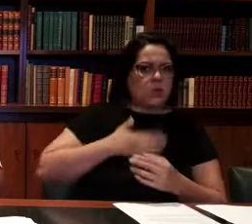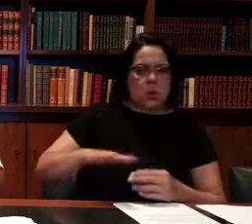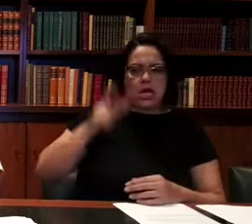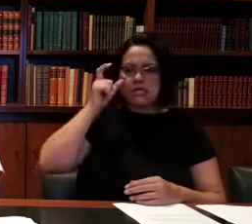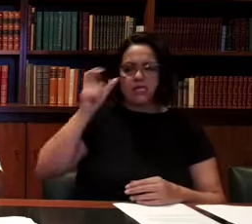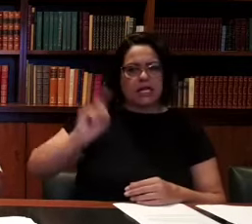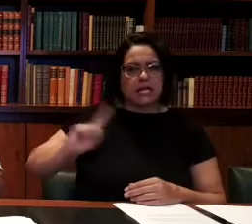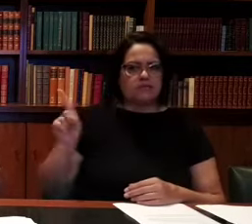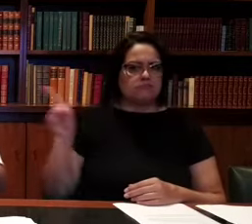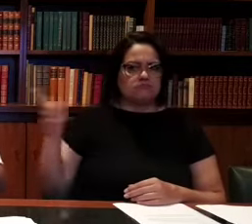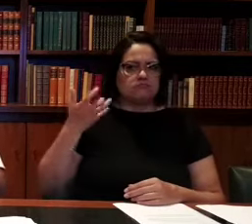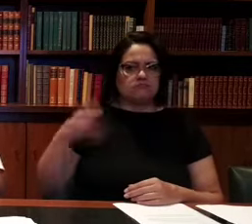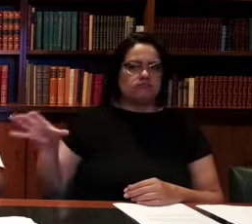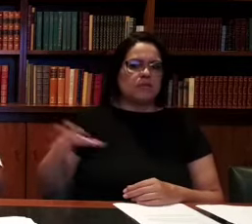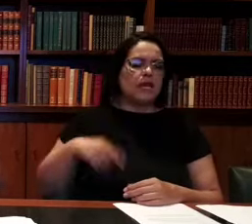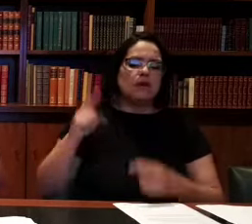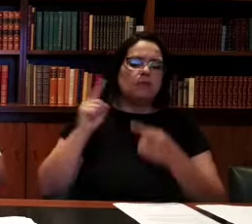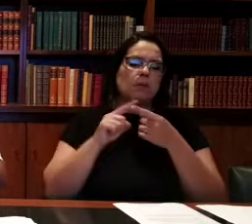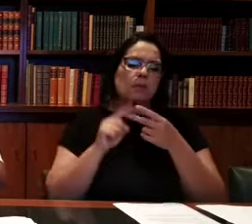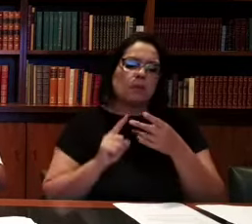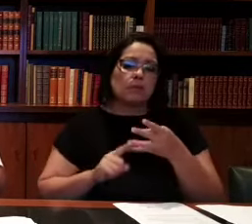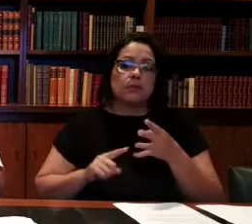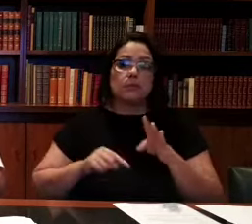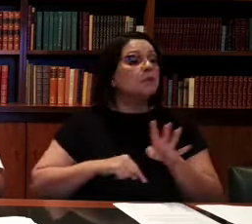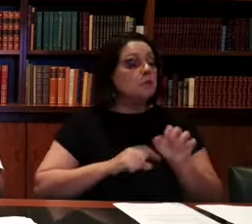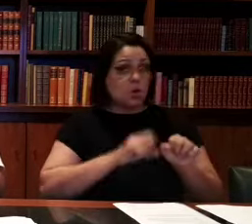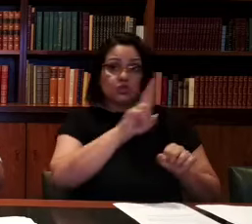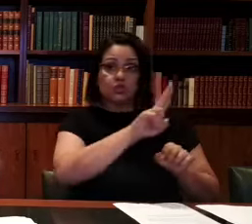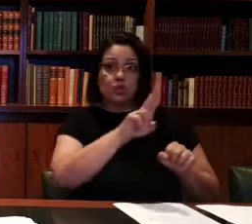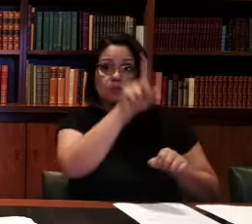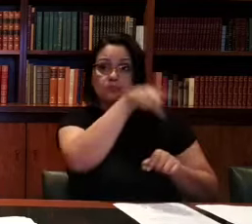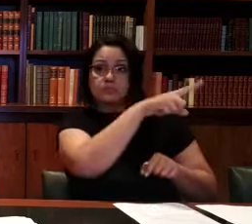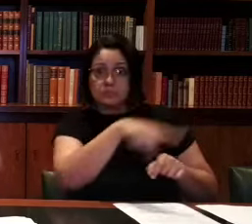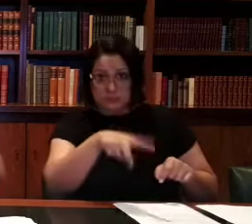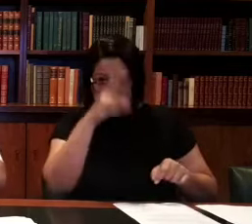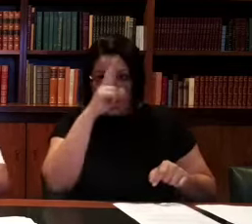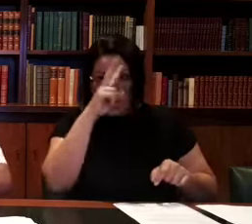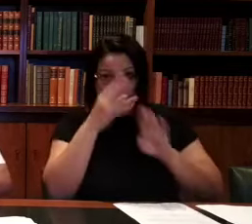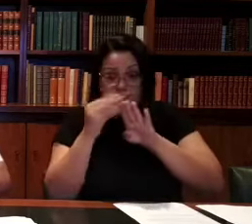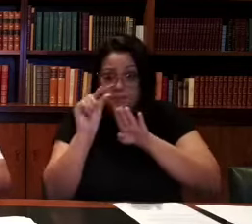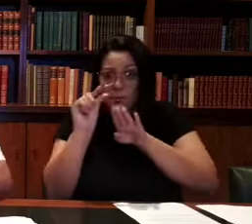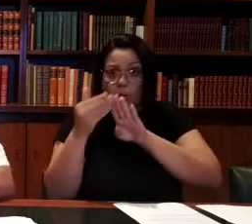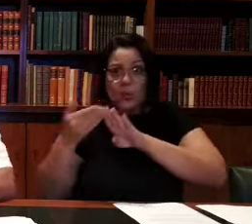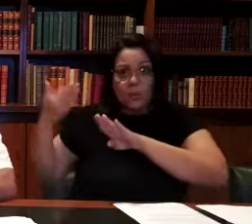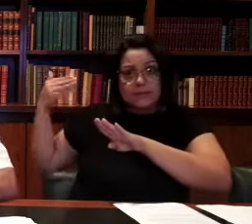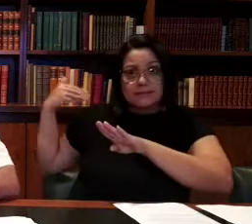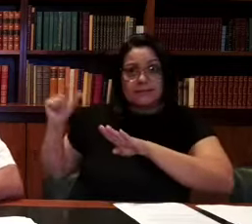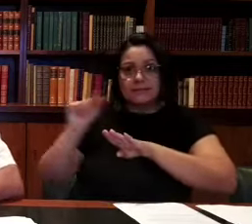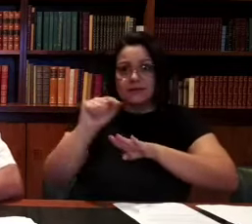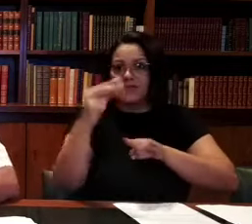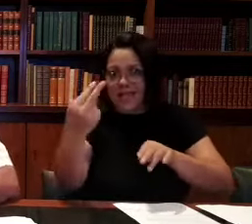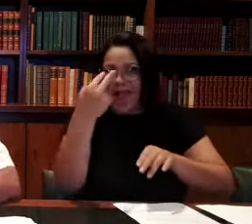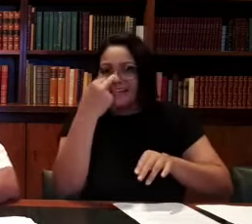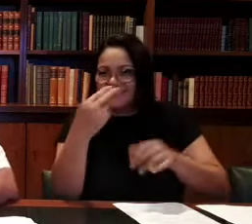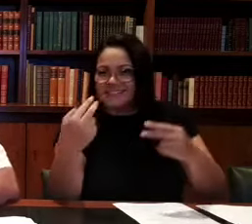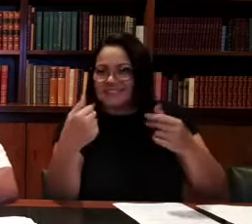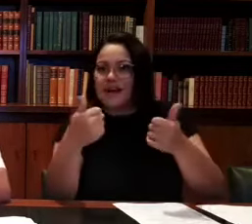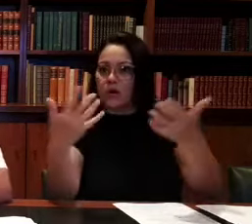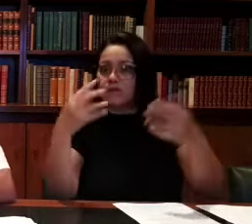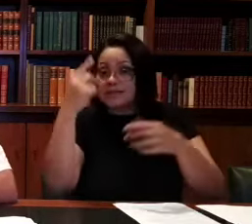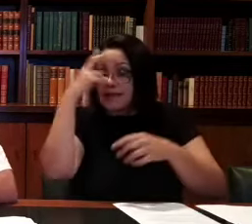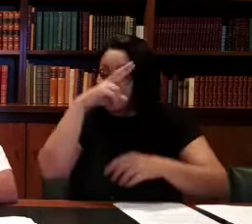interessa e tal motivo e uma mulher ajeitado você leva pouco tempo para Olha o professor aqui você que está me assistindo aí